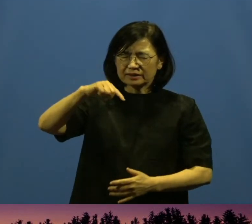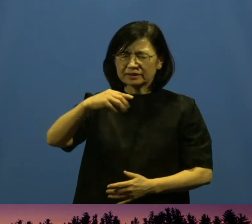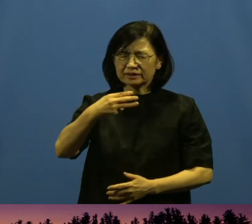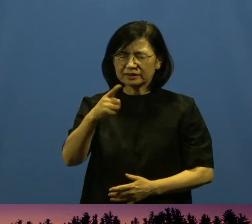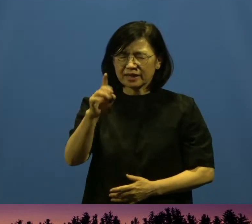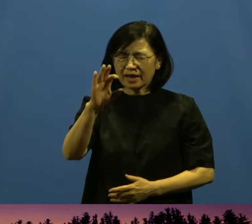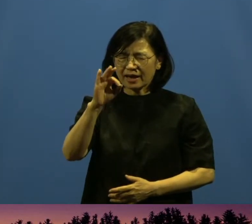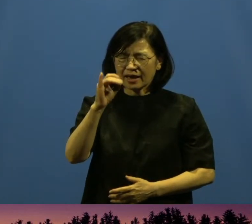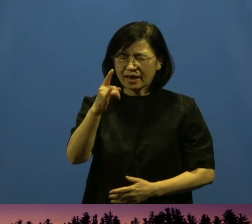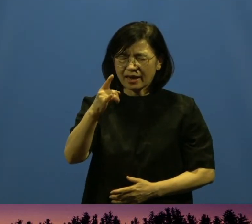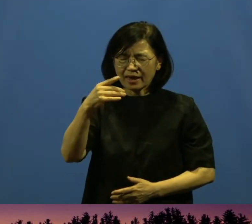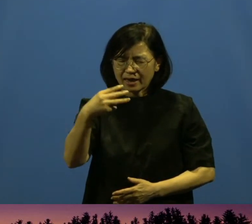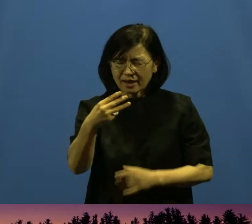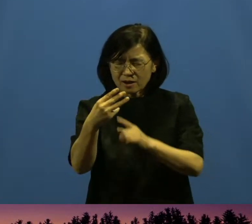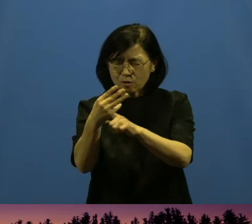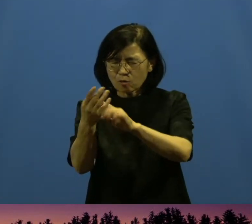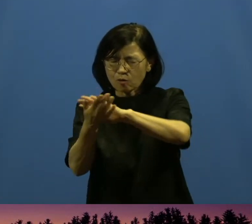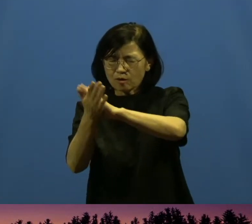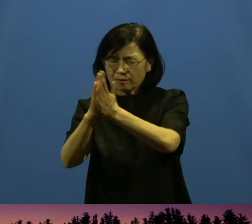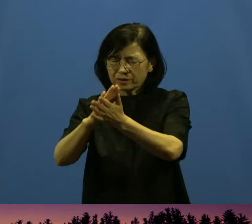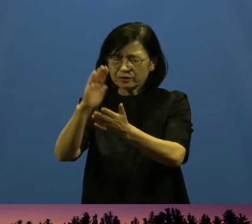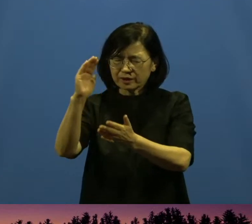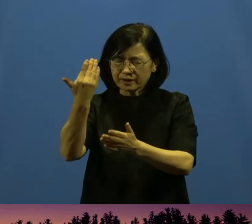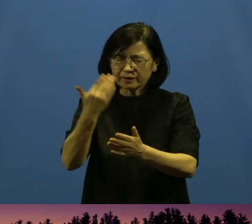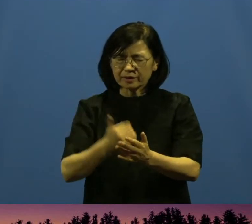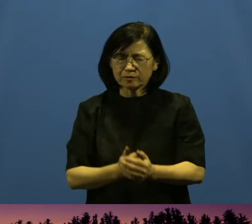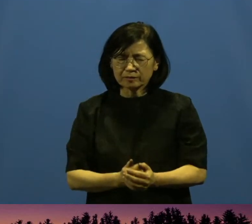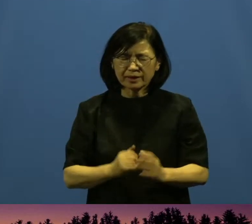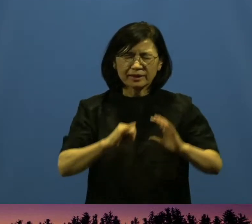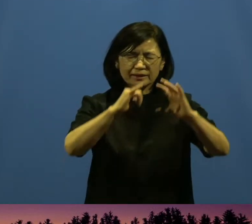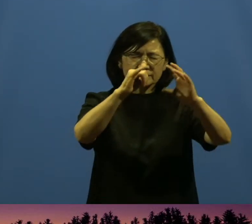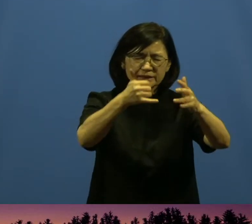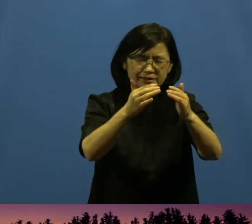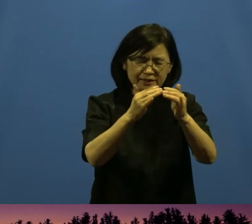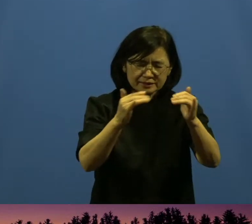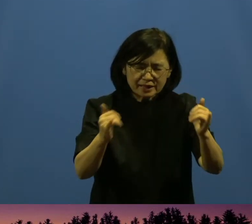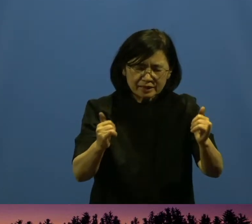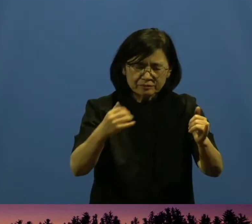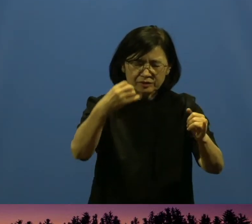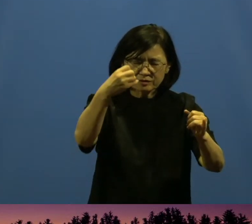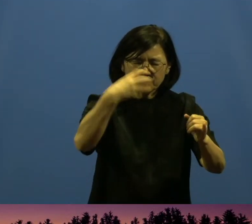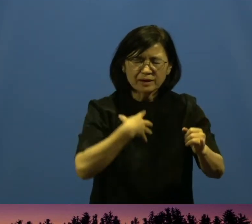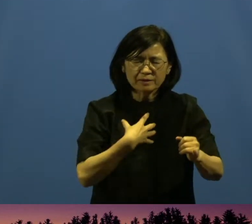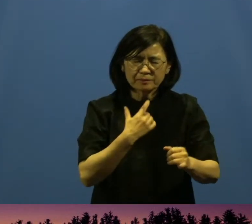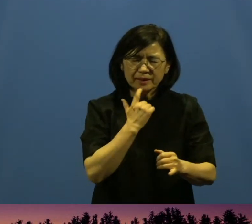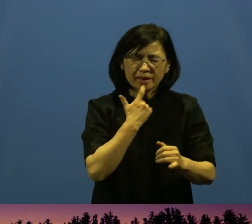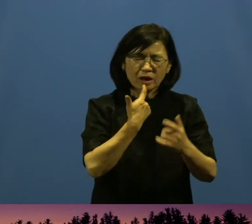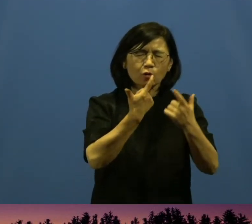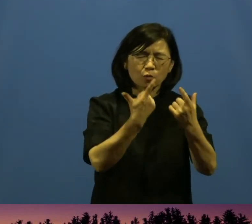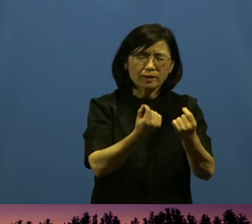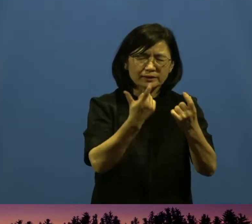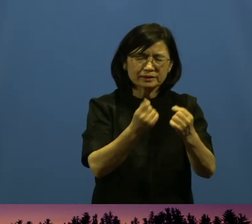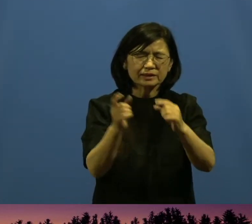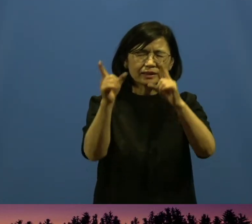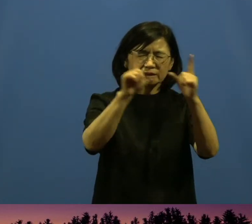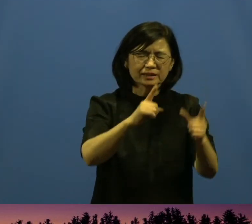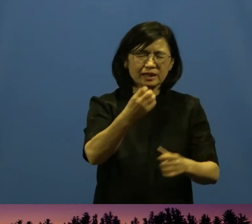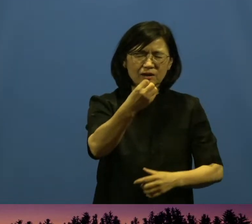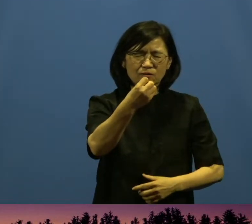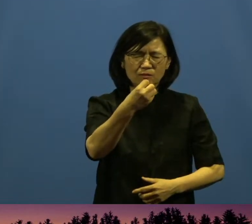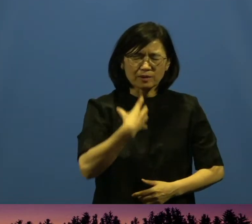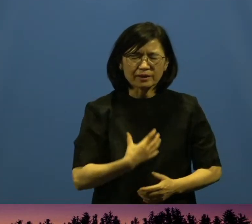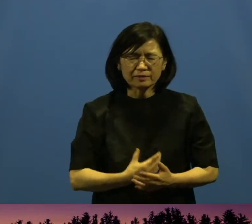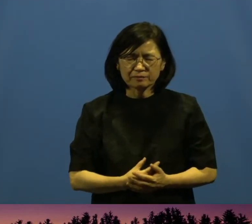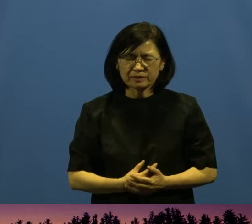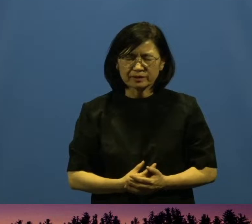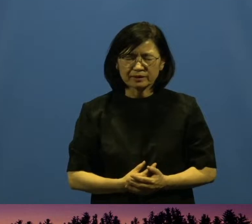세상은 야곱의 원리를 가르쳐요. 야곱처럼 살라고 말해요. 얍삭 빠르게, 눈치 빠르게, 강교하게, 머리를